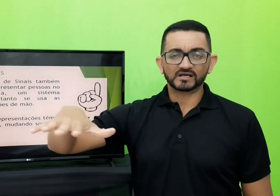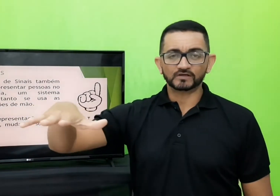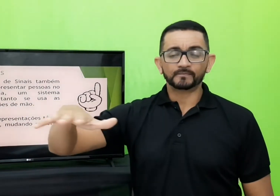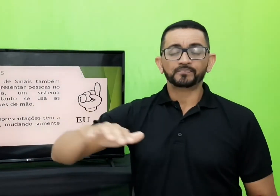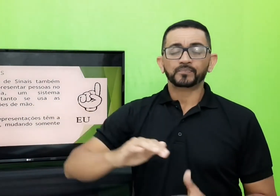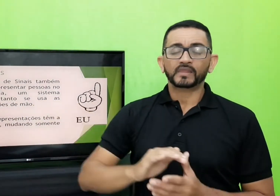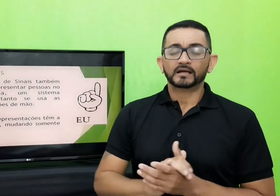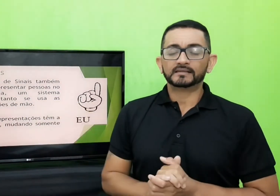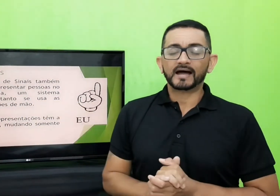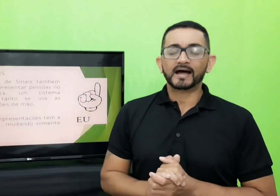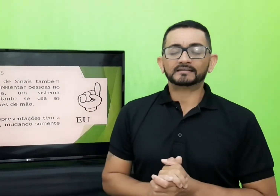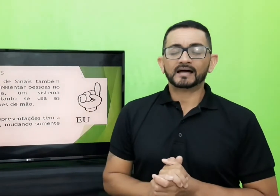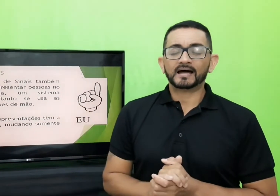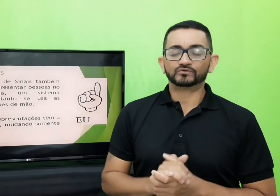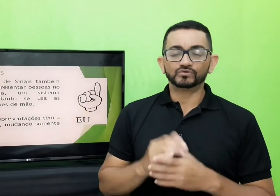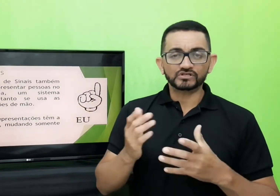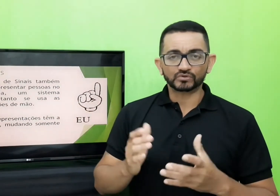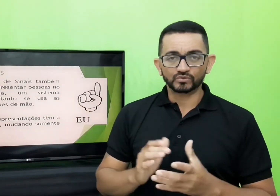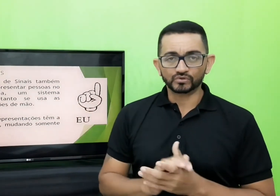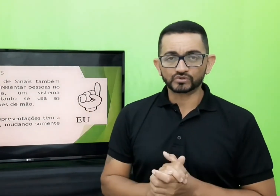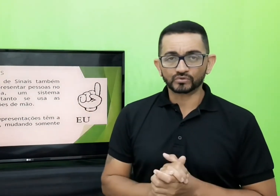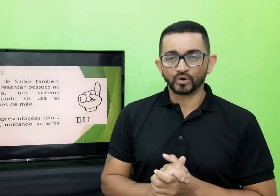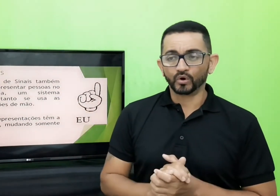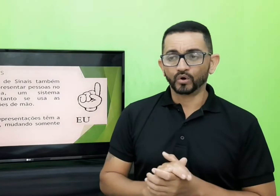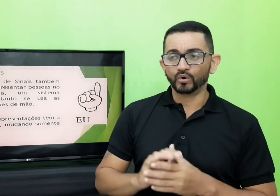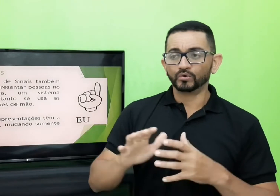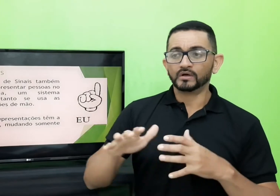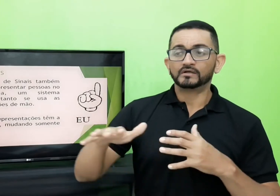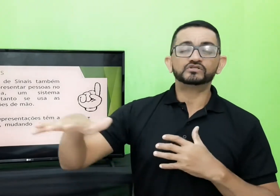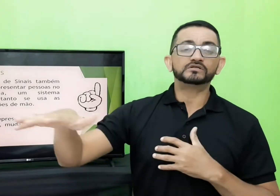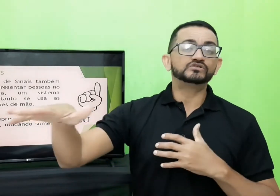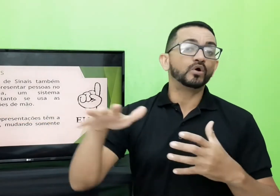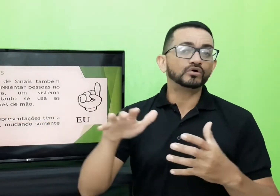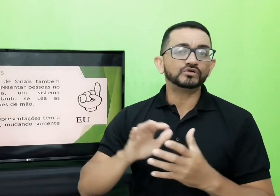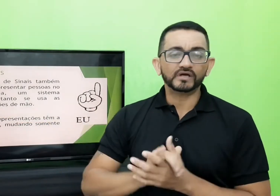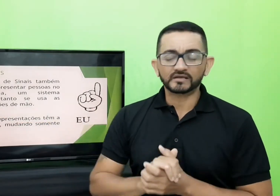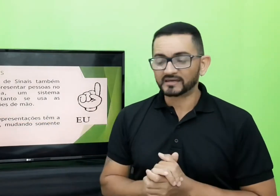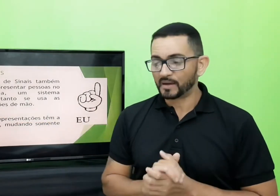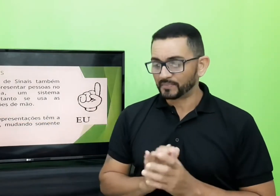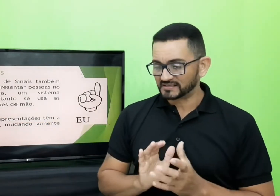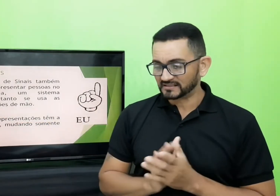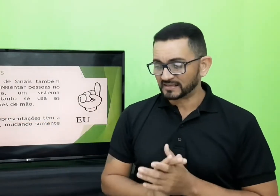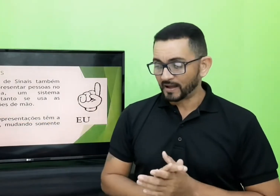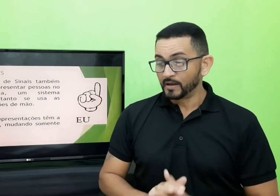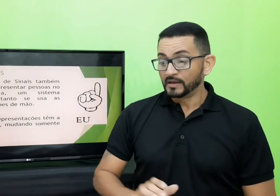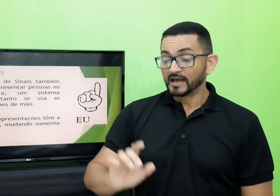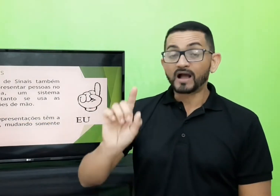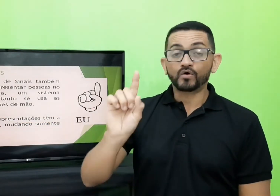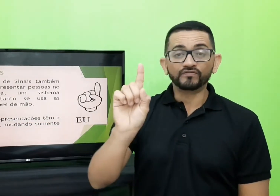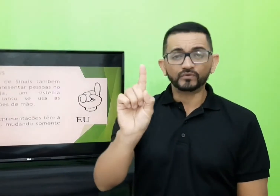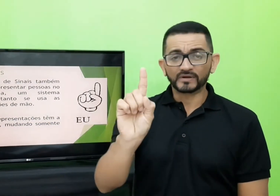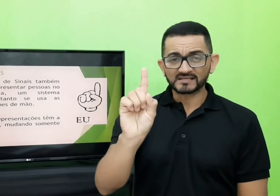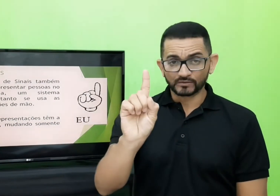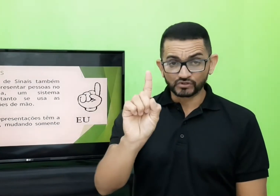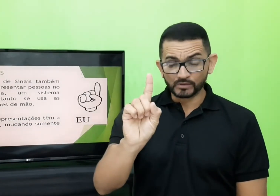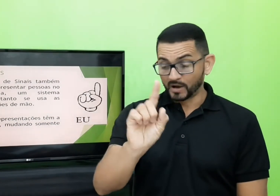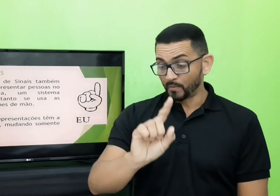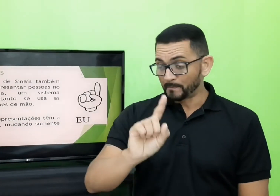distantes do discurso ou de onde eu tenho que representar. A configuração de mão